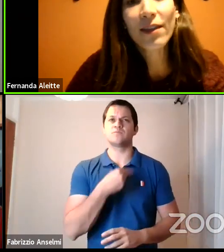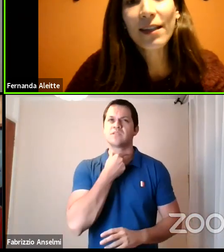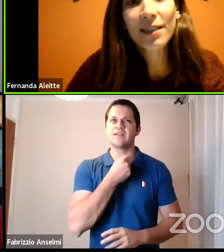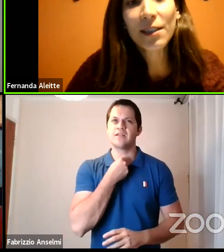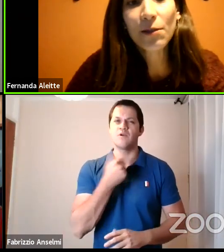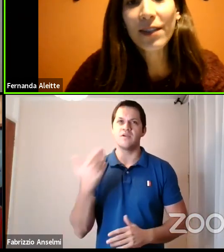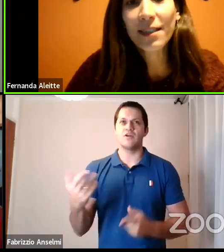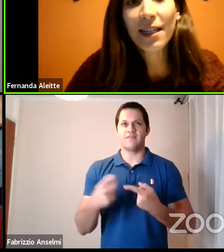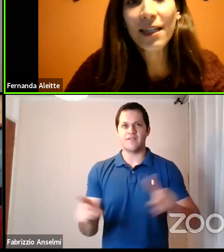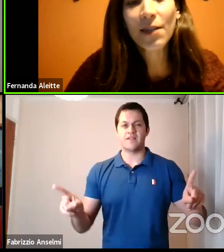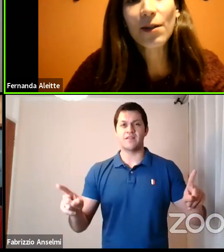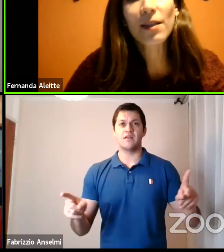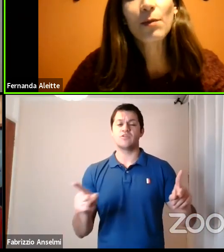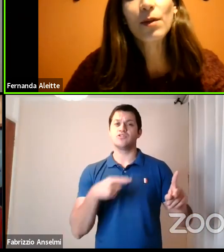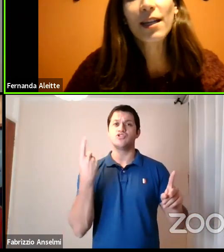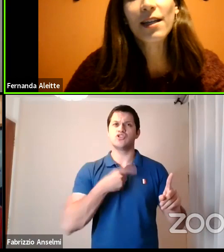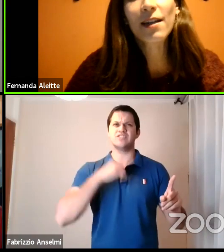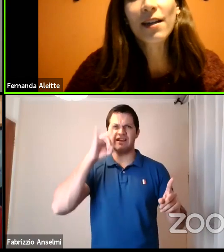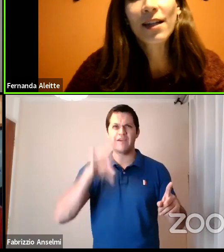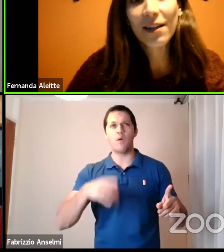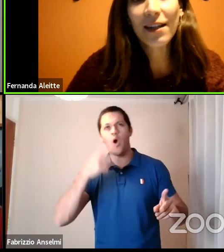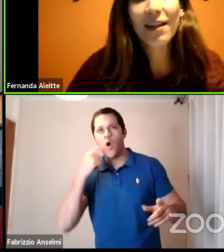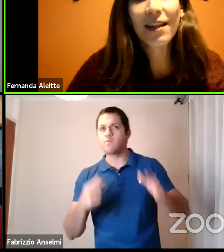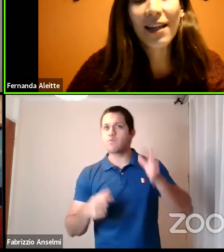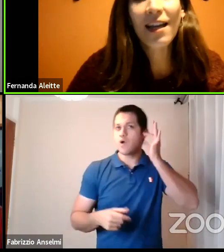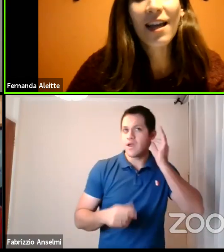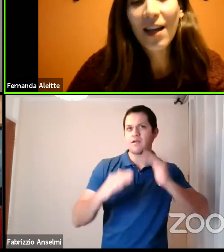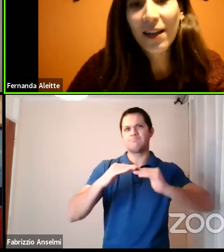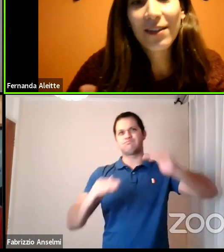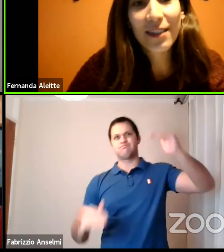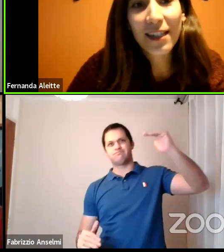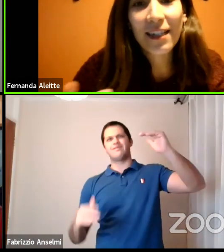equitativo, todavía existe una brecha de género que tenemos que ir